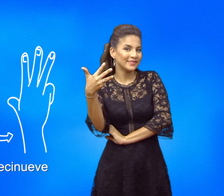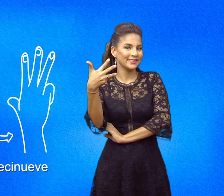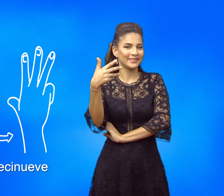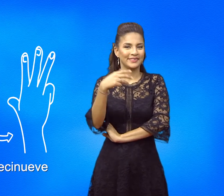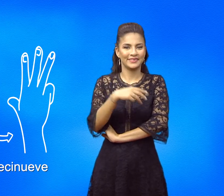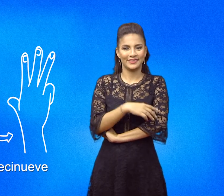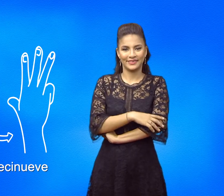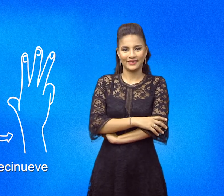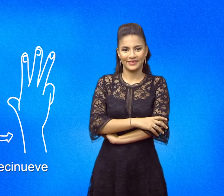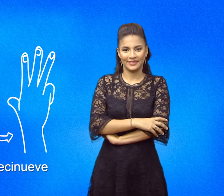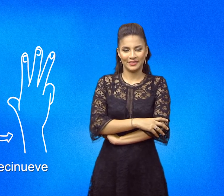19